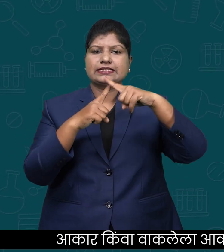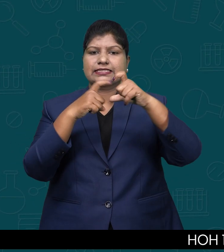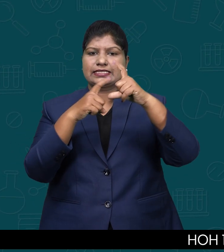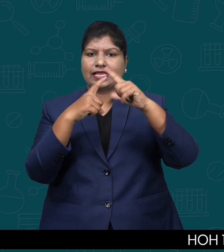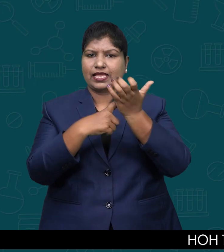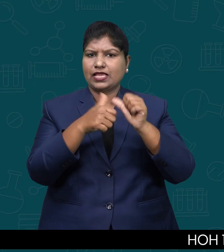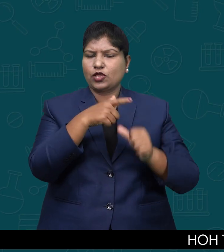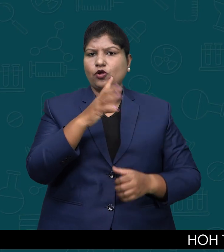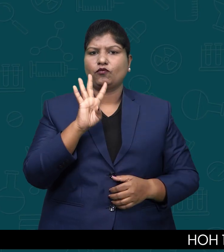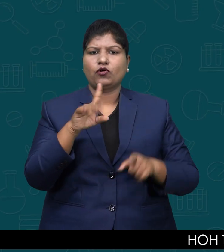HOH